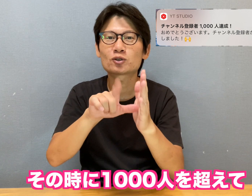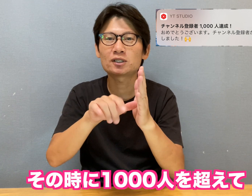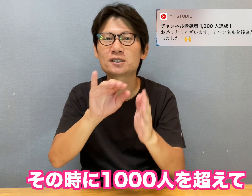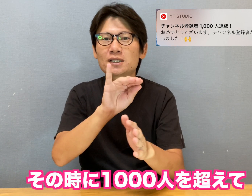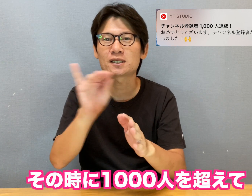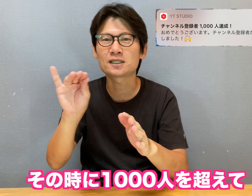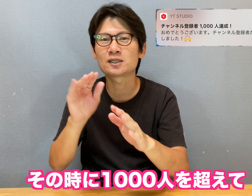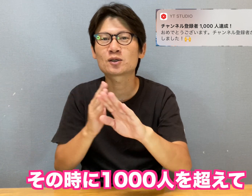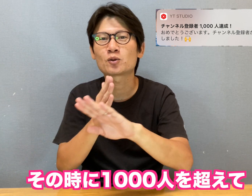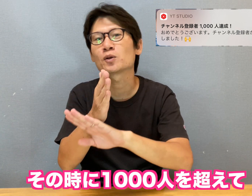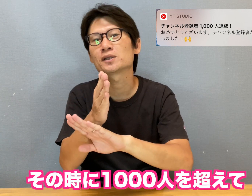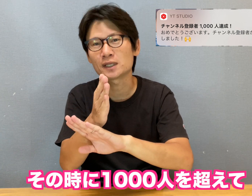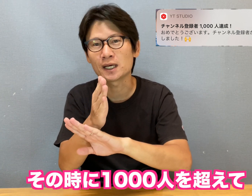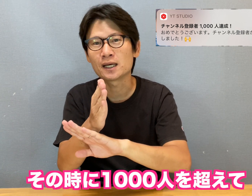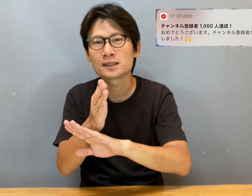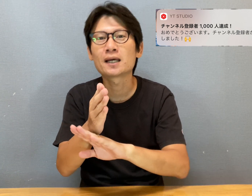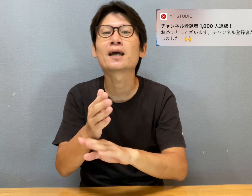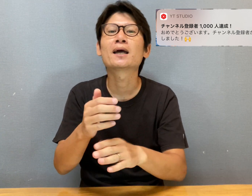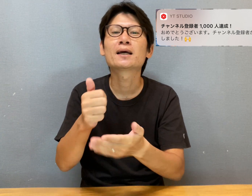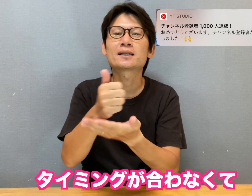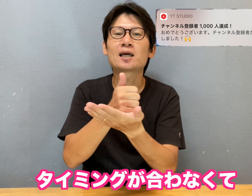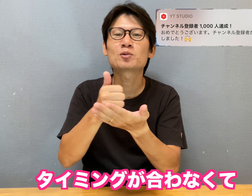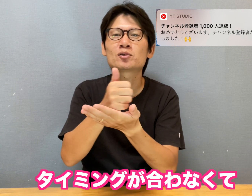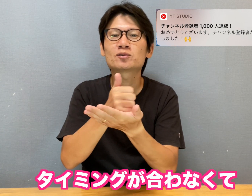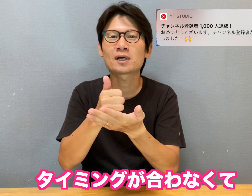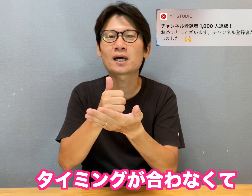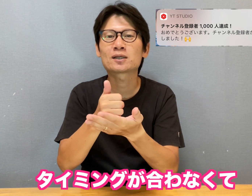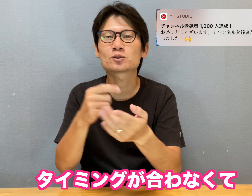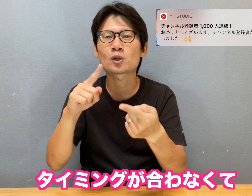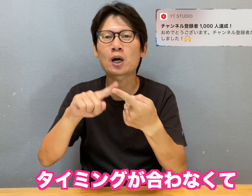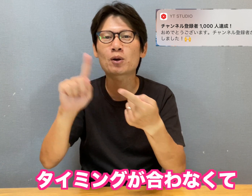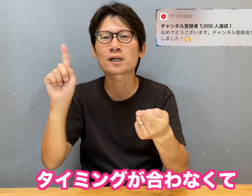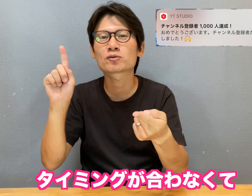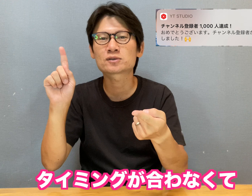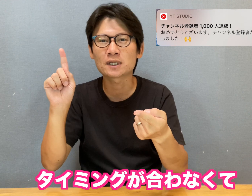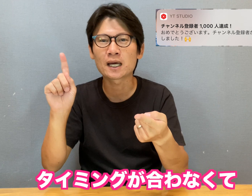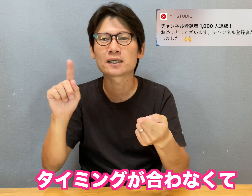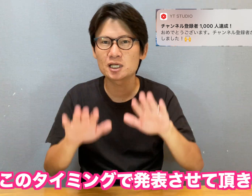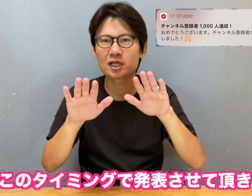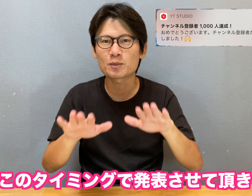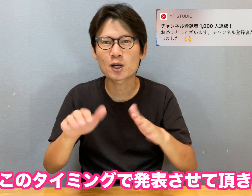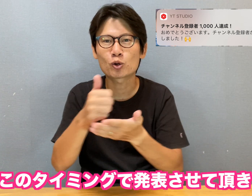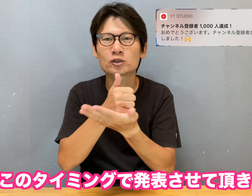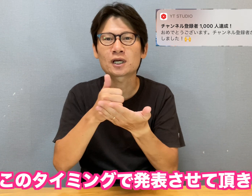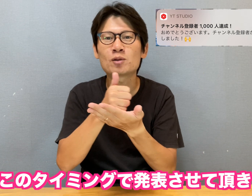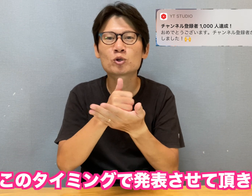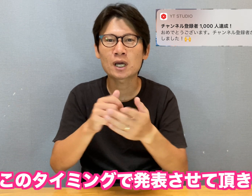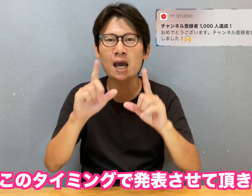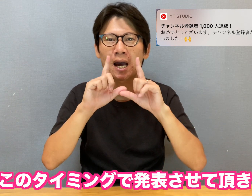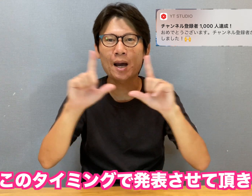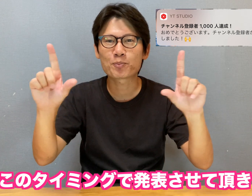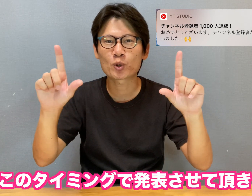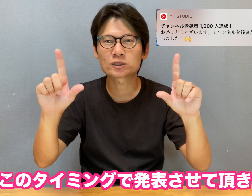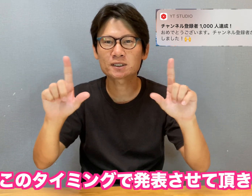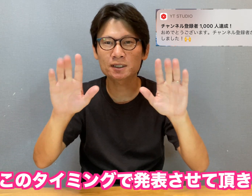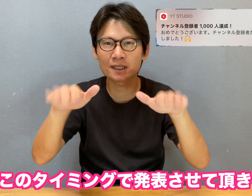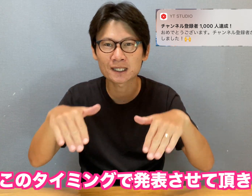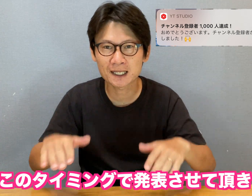に1000人超えて、で、タイミングがちょっと合わなくて、今はこのタイミングで発表させていただき